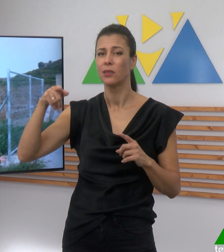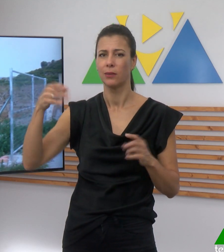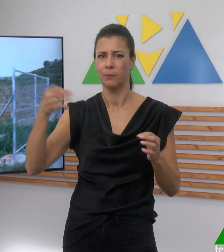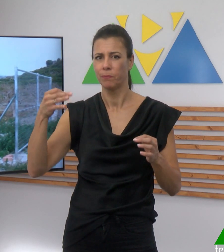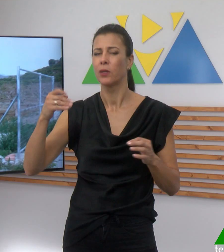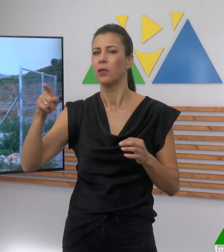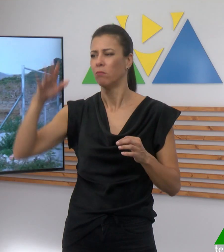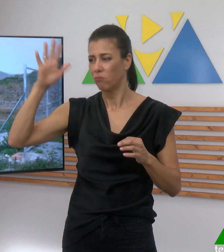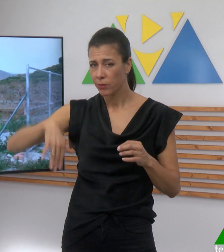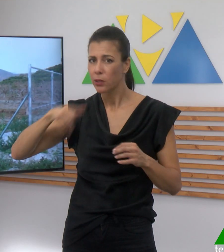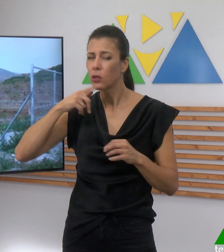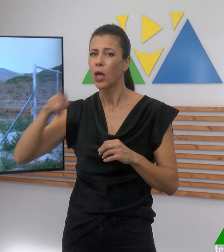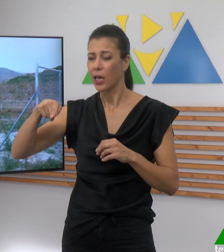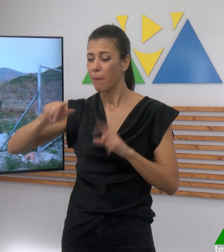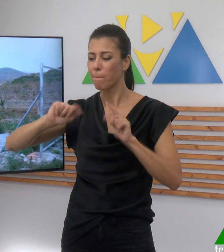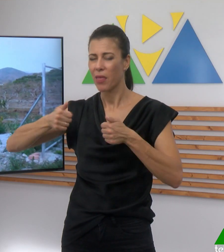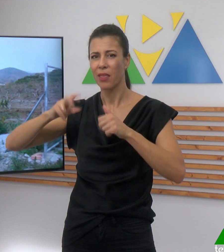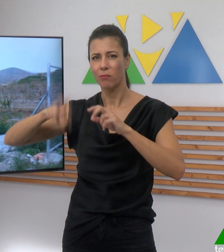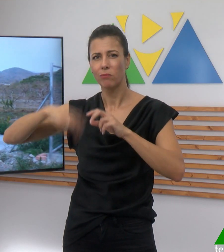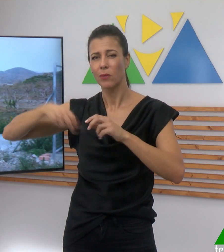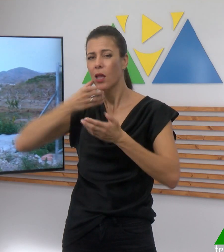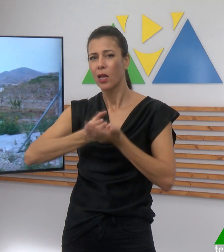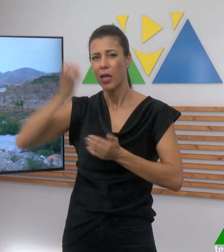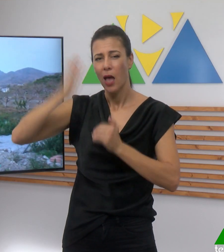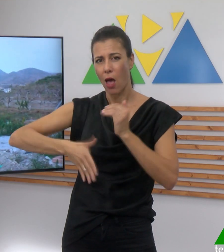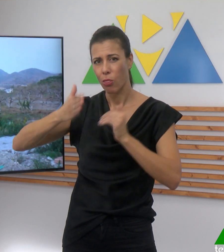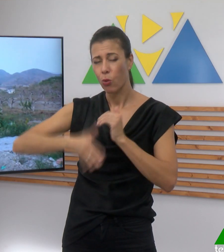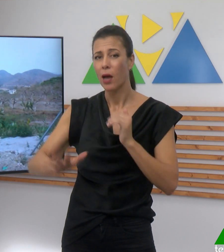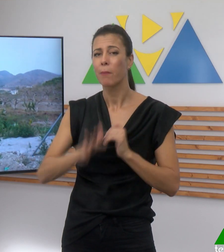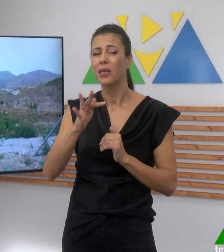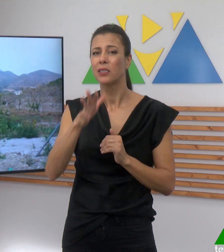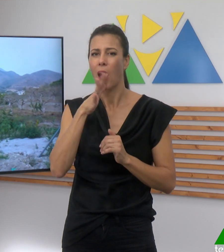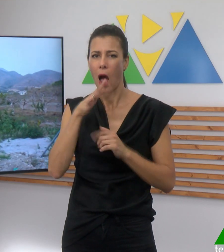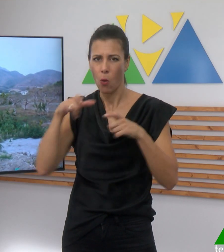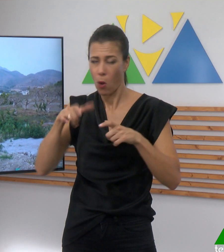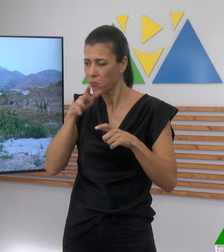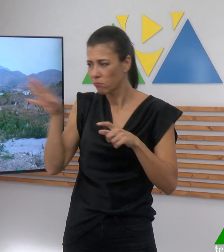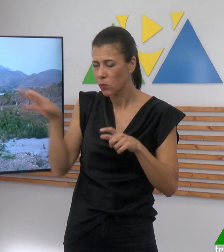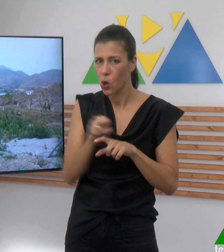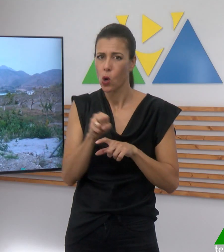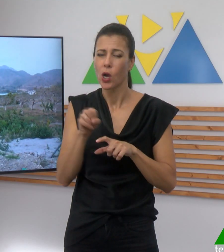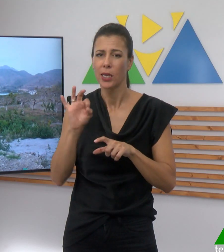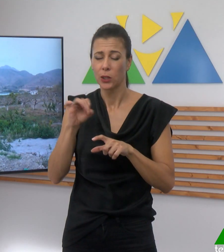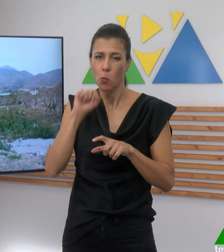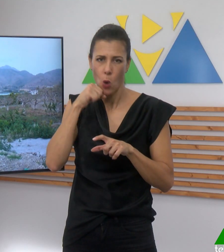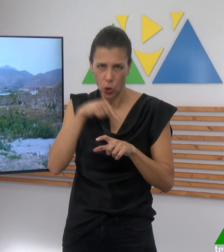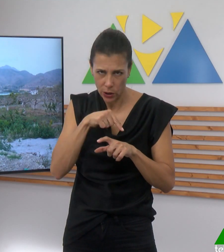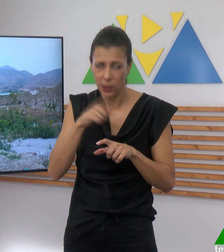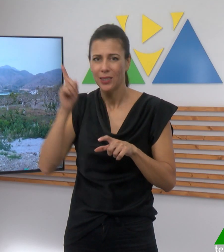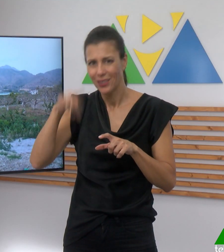en esta zona se regaba con la cequia o metía agua de la cequia de motril y también con la cequia de patura con